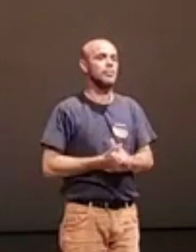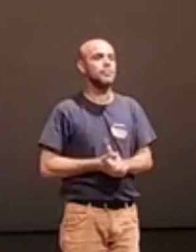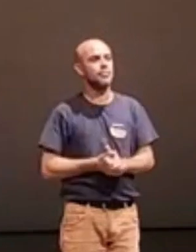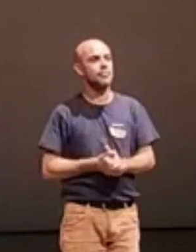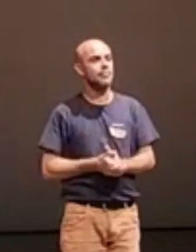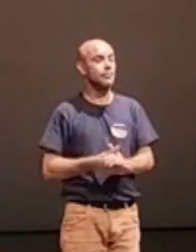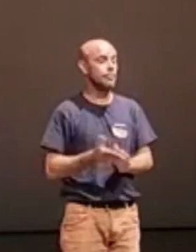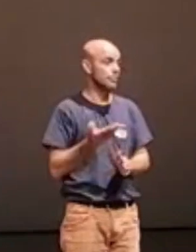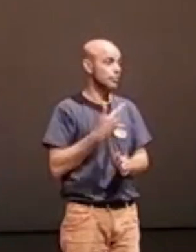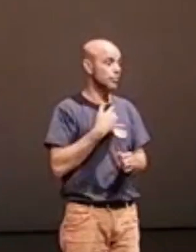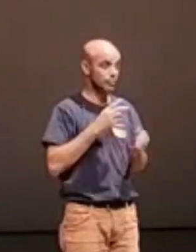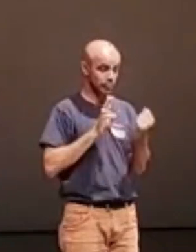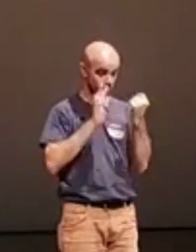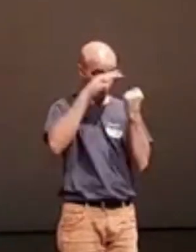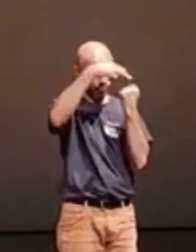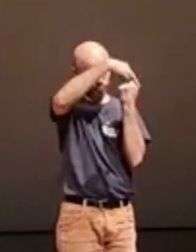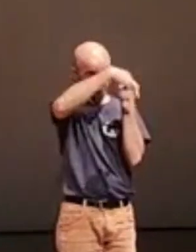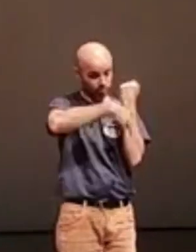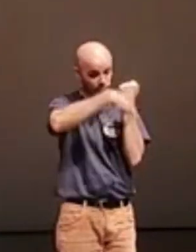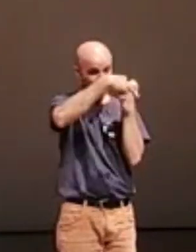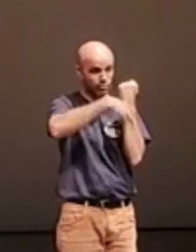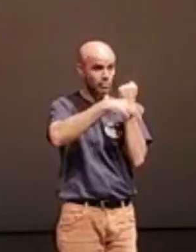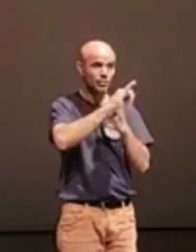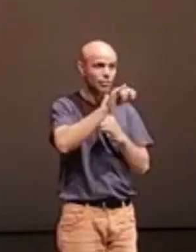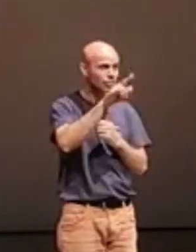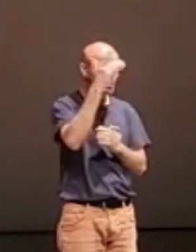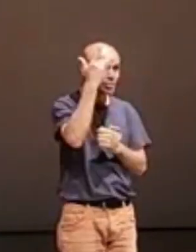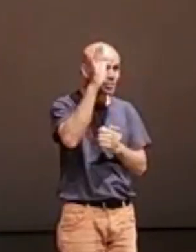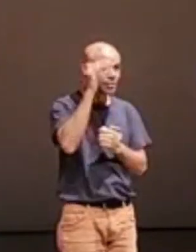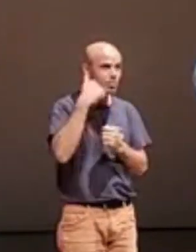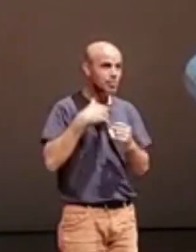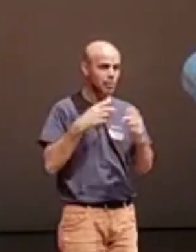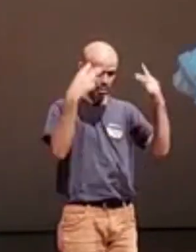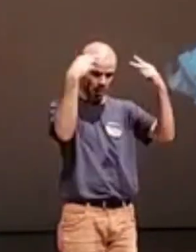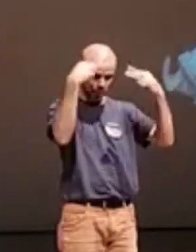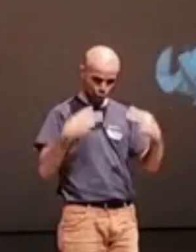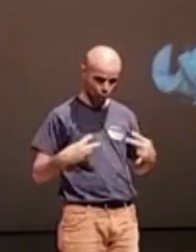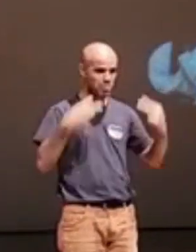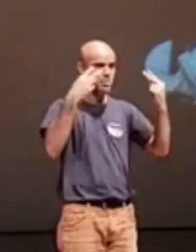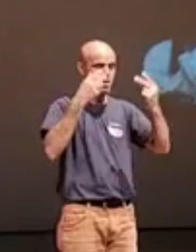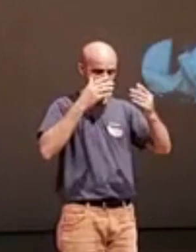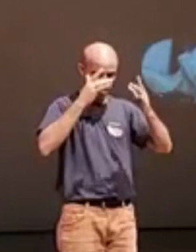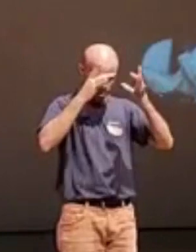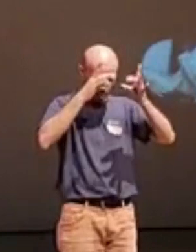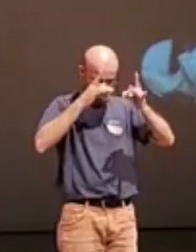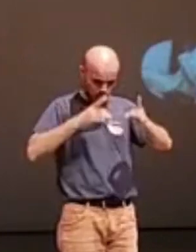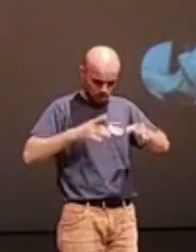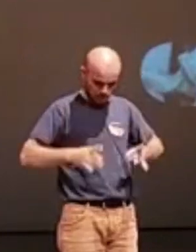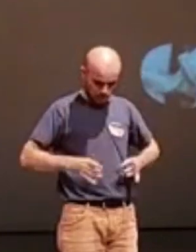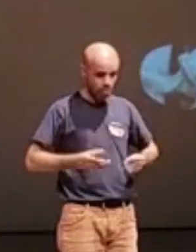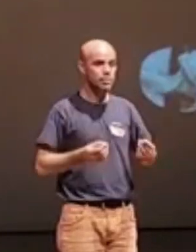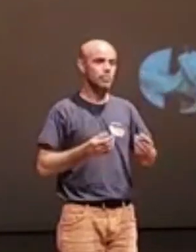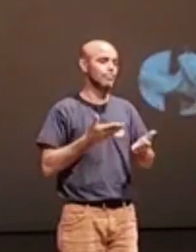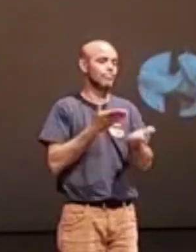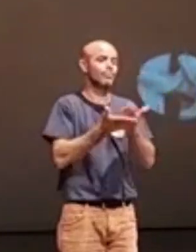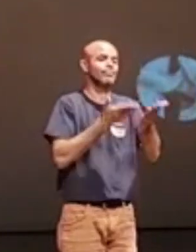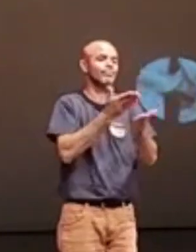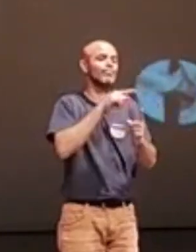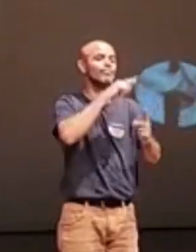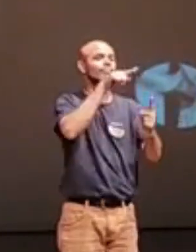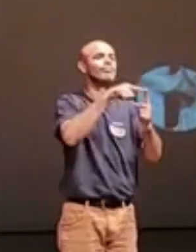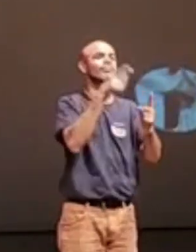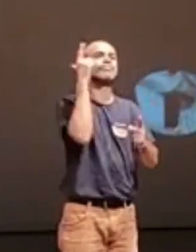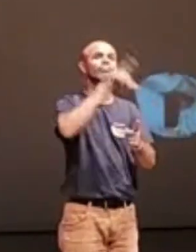E essa é a visão que nós temos que ter agora. Se você não souber anatomia, não souber o que você quer tratar, você não vai conseguir atingir o seu